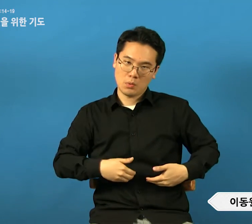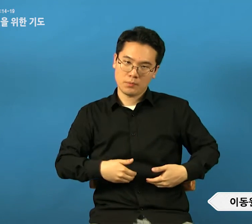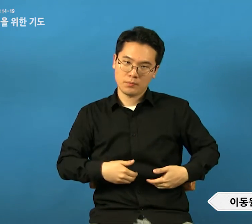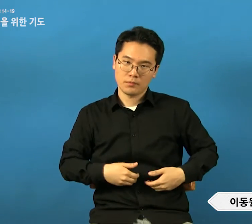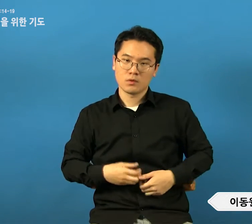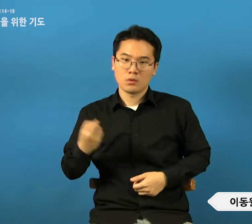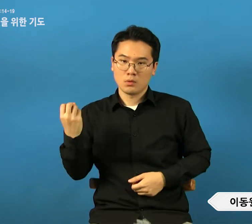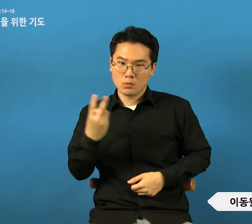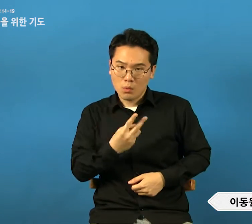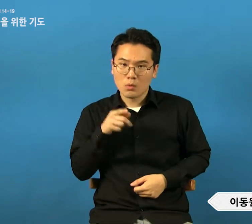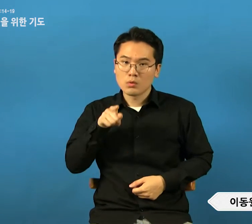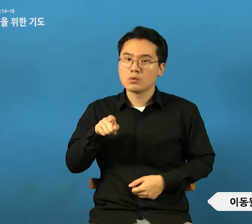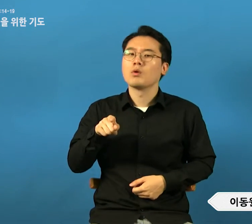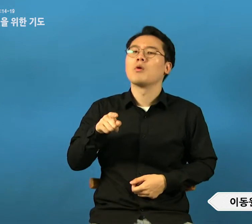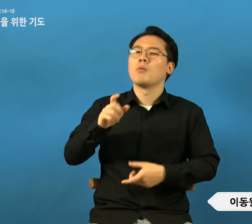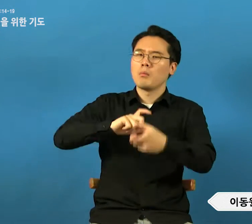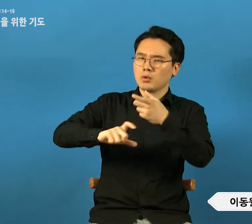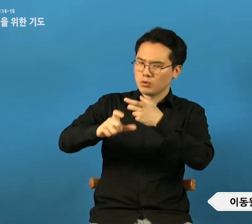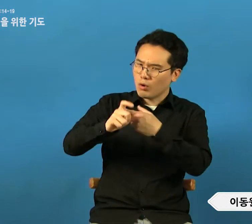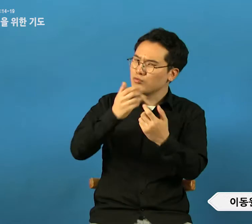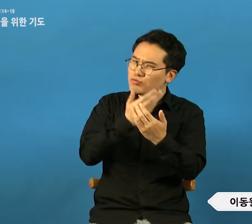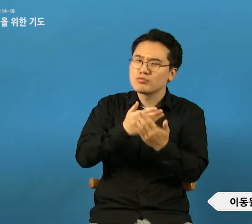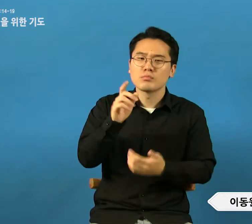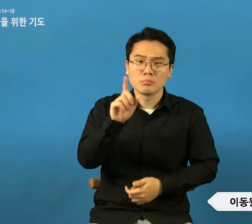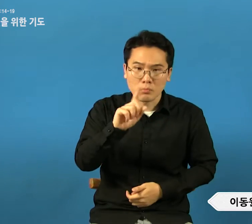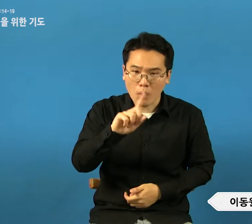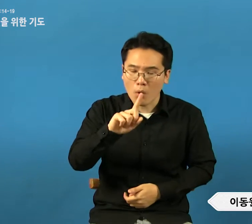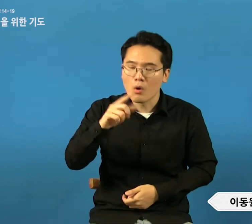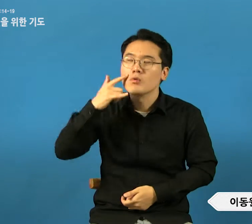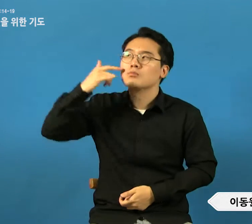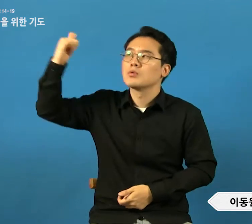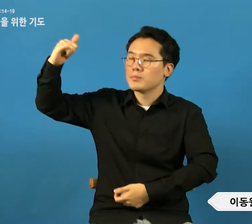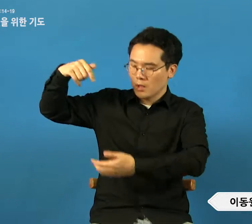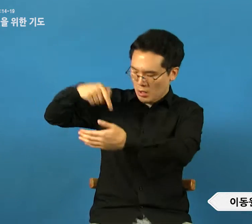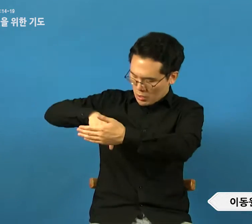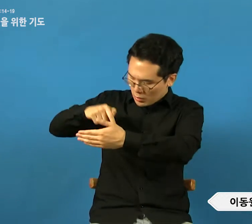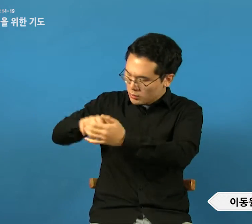가지실 필요가 있습니다. 우리 부모님들의 속사람은 어떤